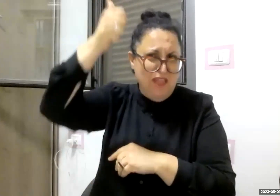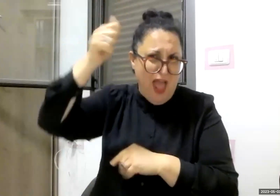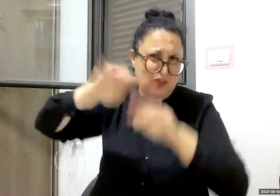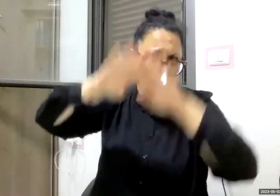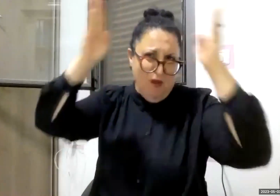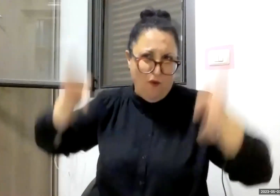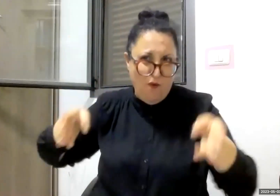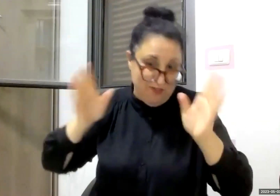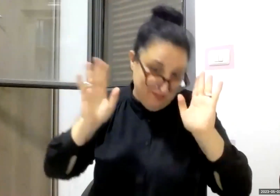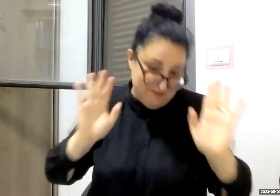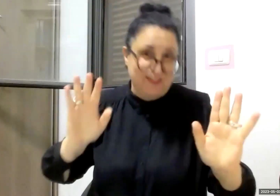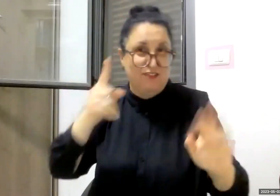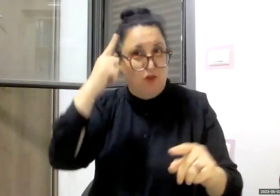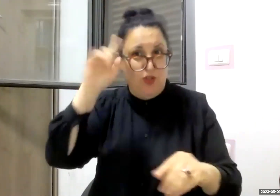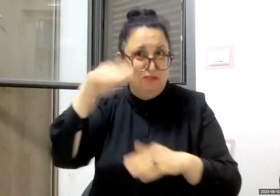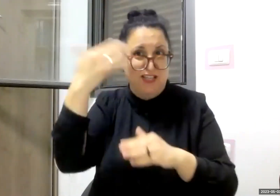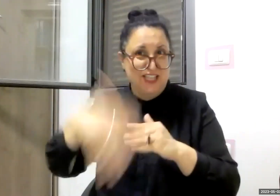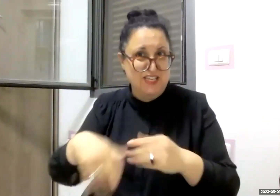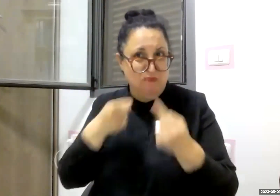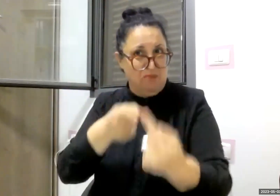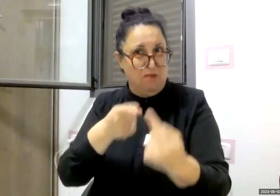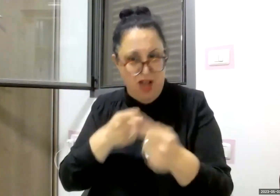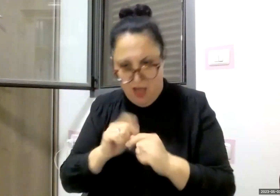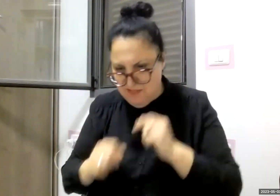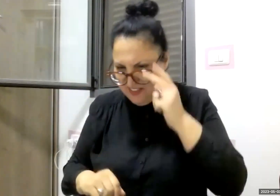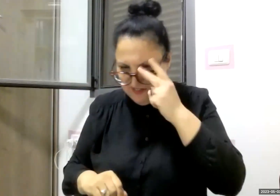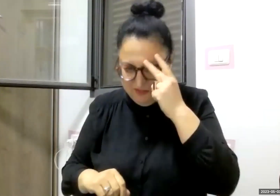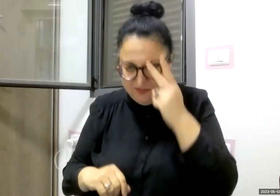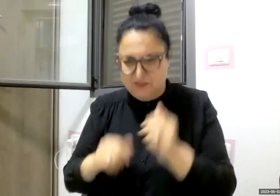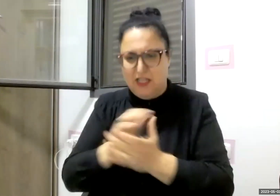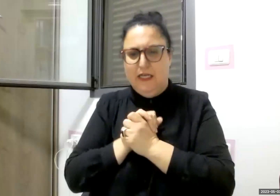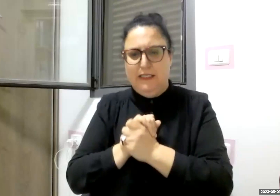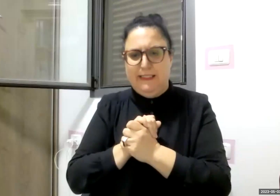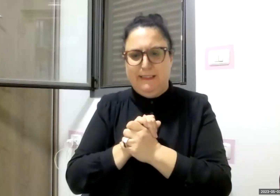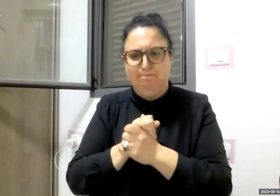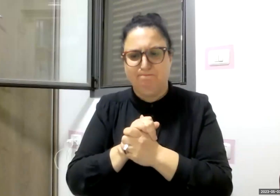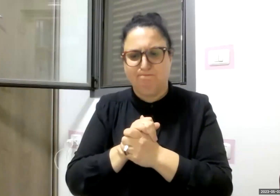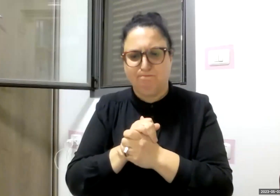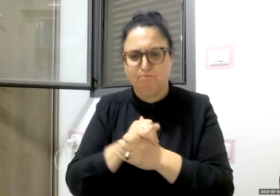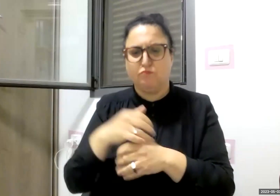שקראו לה מנהל של המכון, הם לא יודעים, אתם לא יודעים איך זה נגמר, ובאיזו מלחמה.